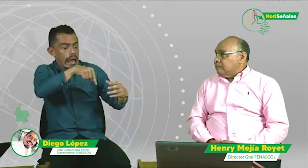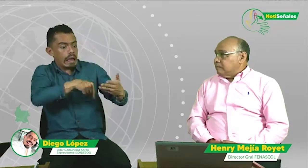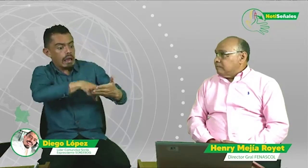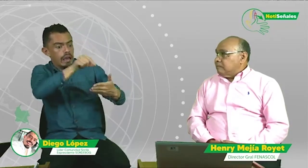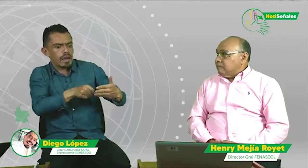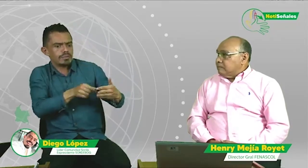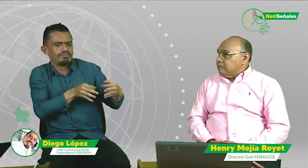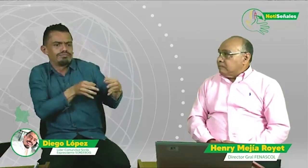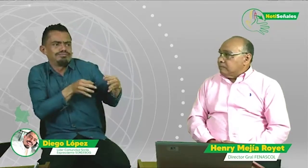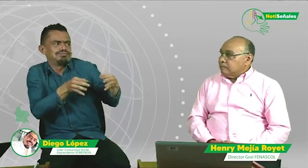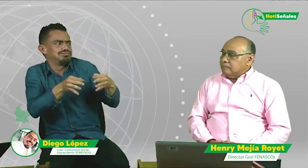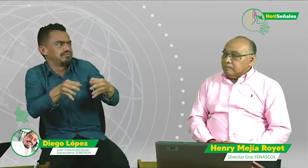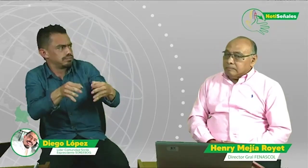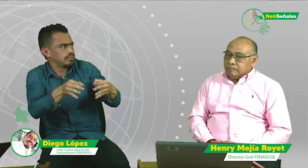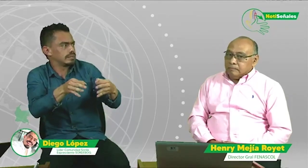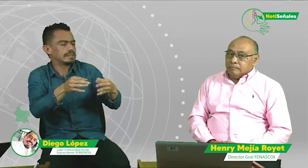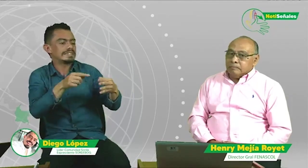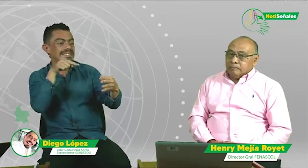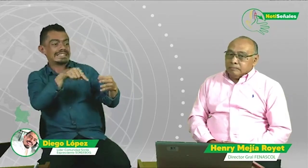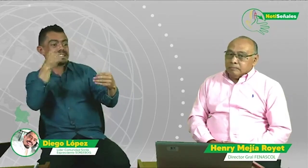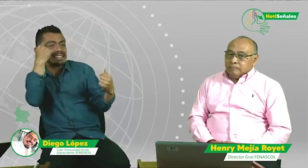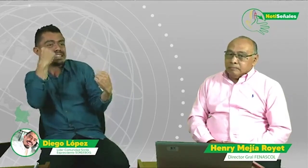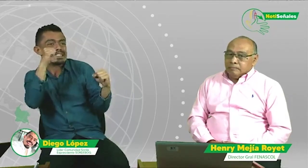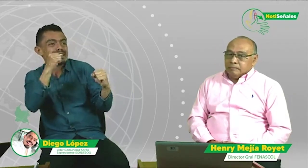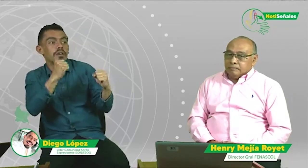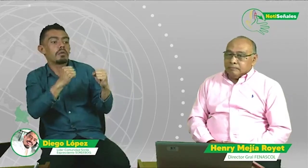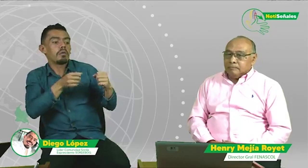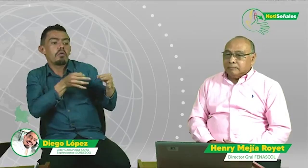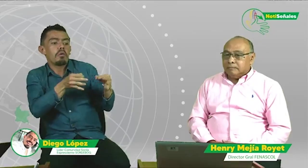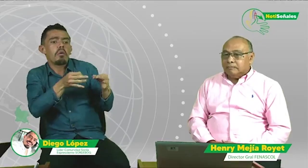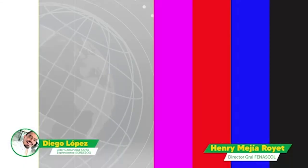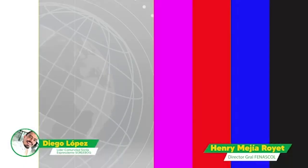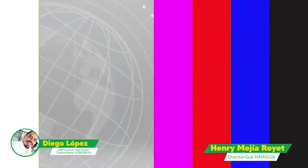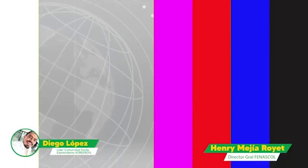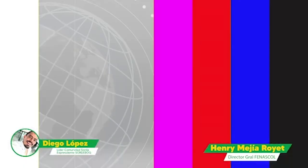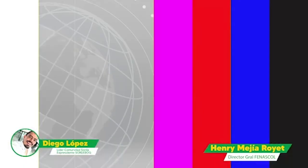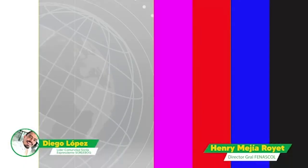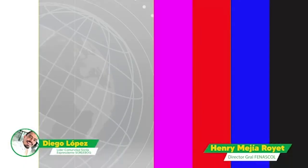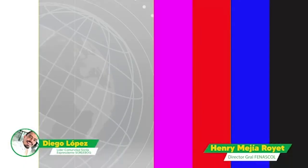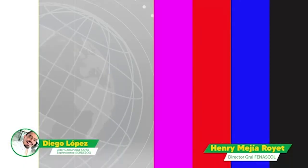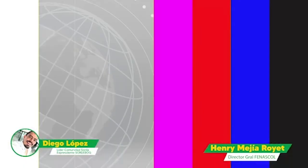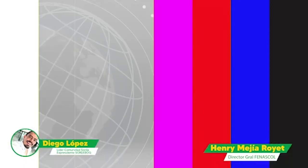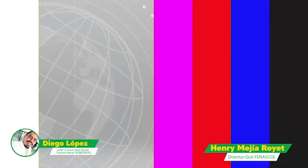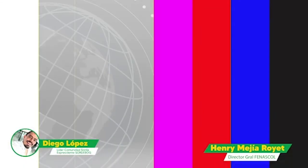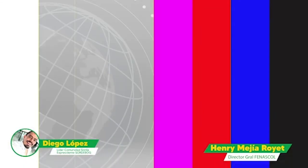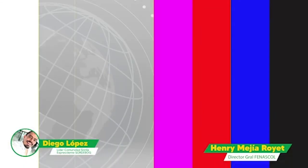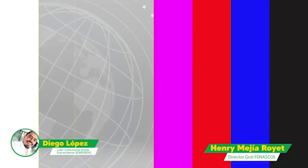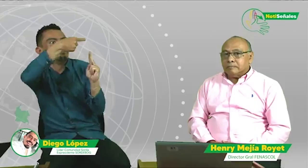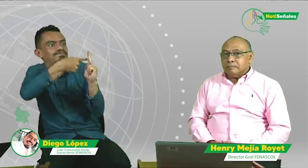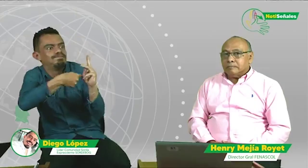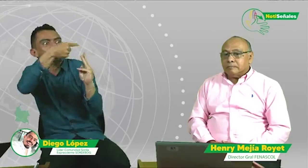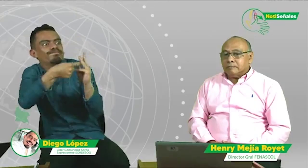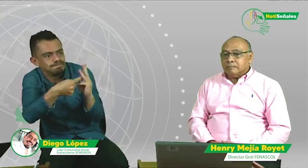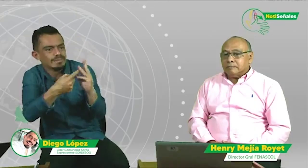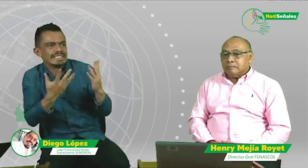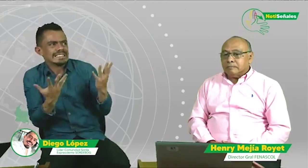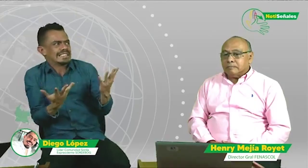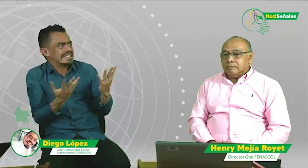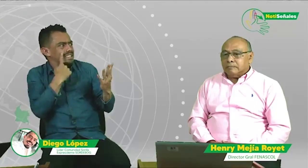llámese modelos lingüísticos, intérpretes, mediadores, no lo están haciendo a tiempo. Y vemos que justamente no se demoran solo